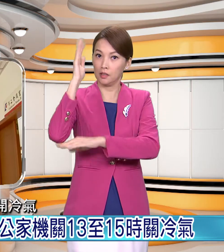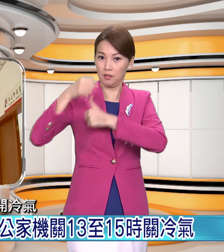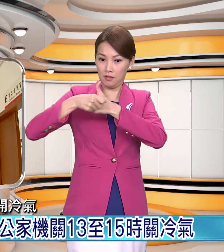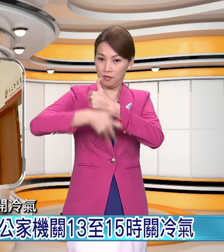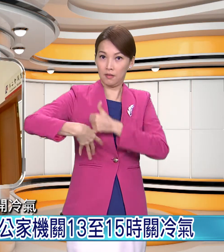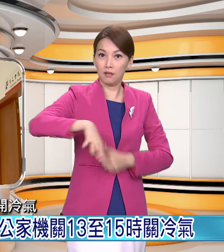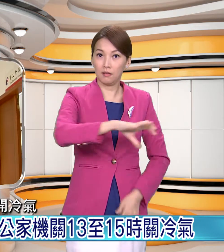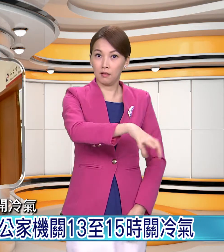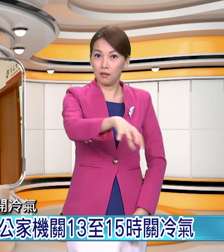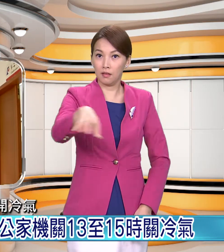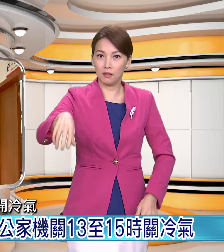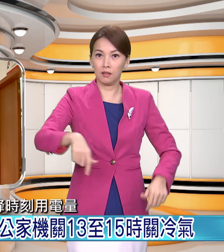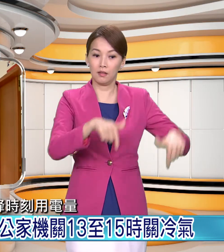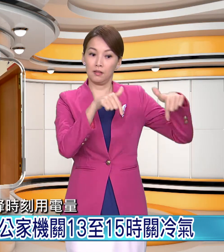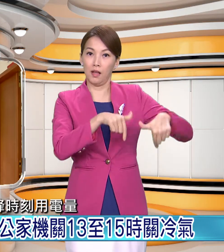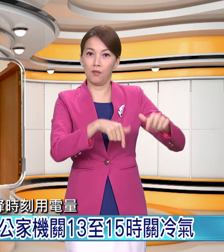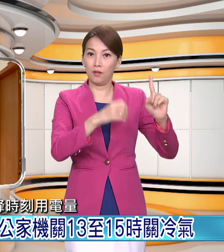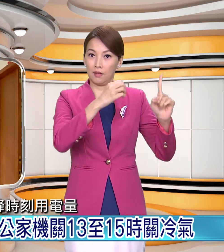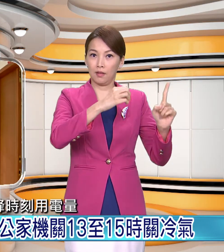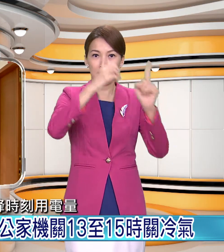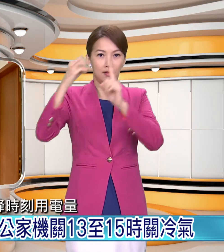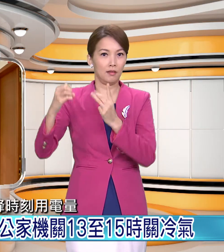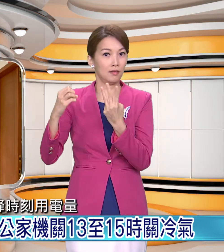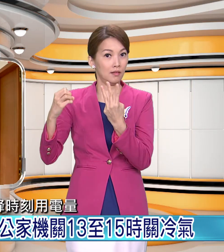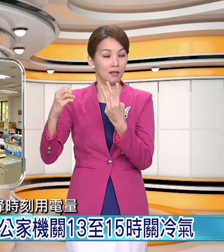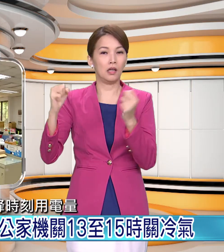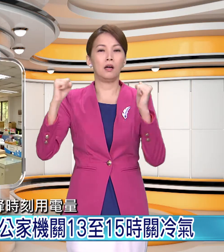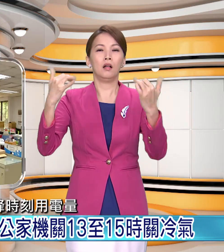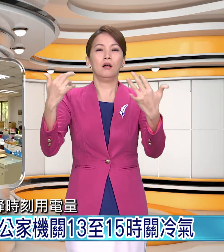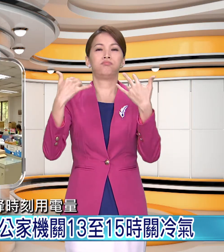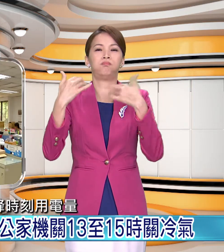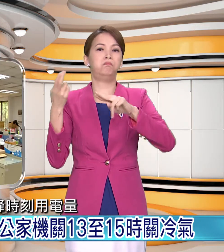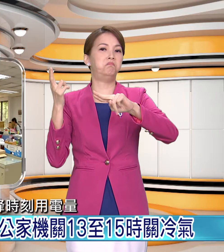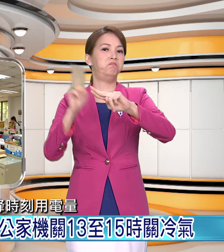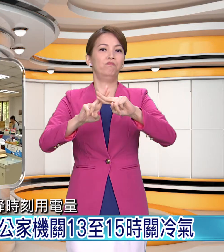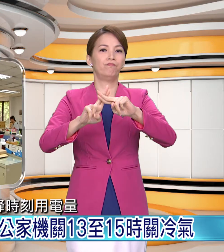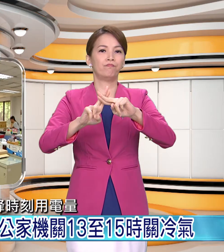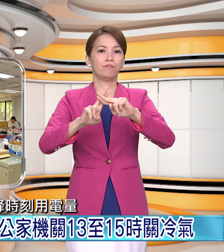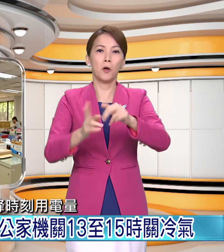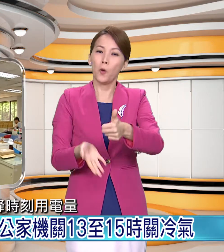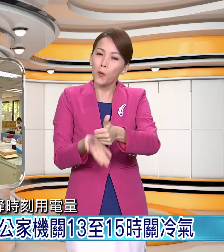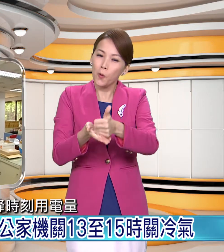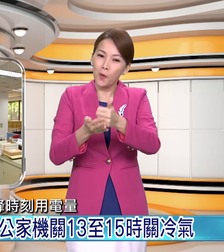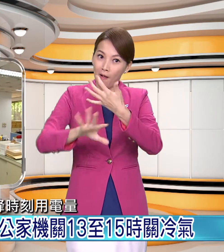不开冷气，希望能够带头降低尖峰时刻的用电量。